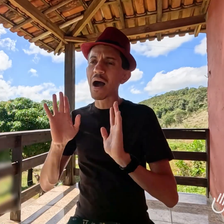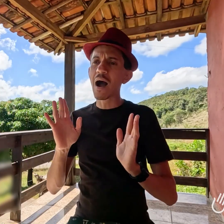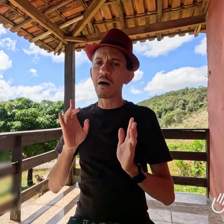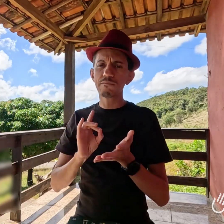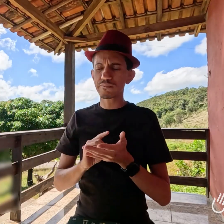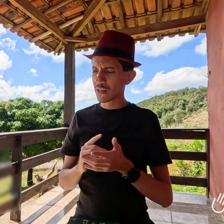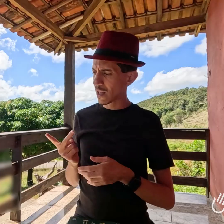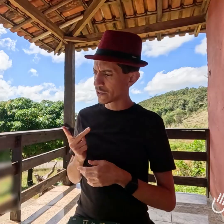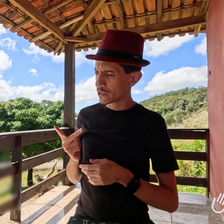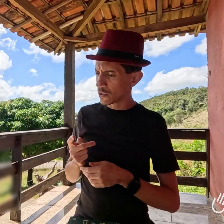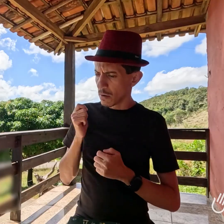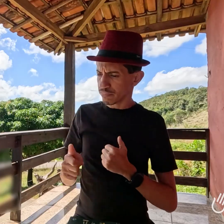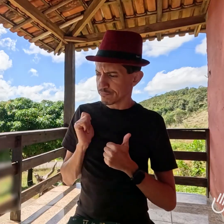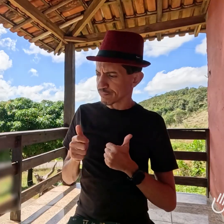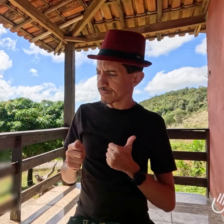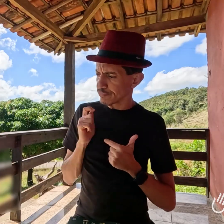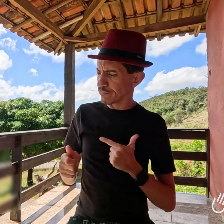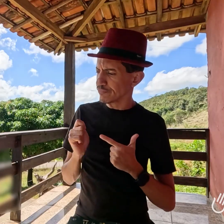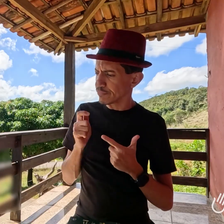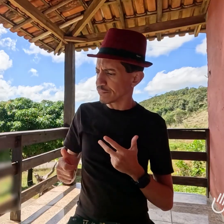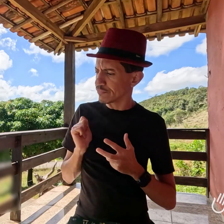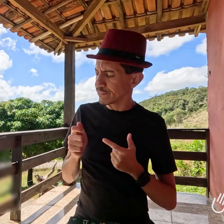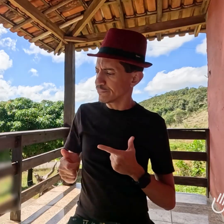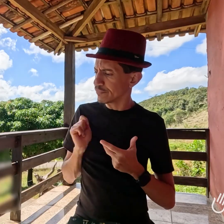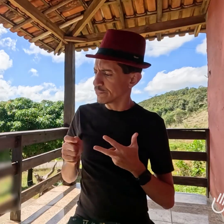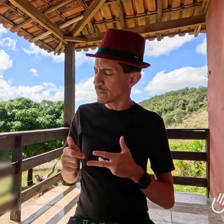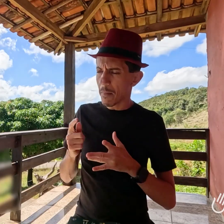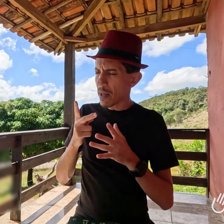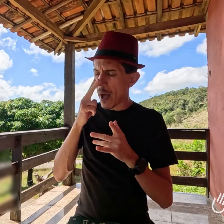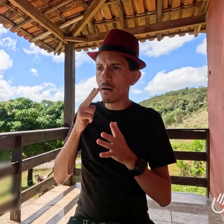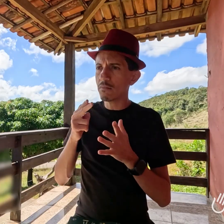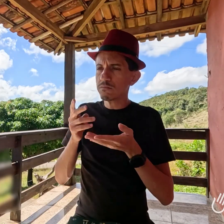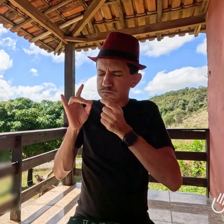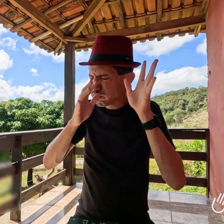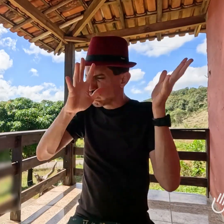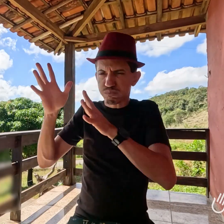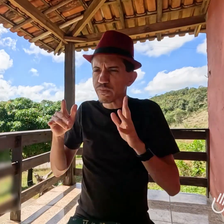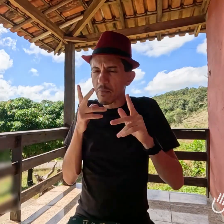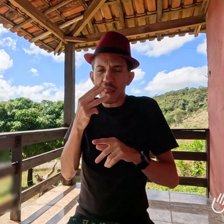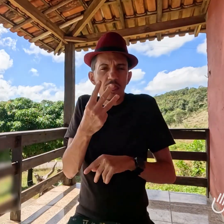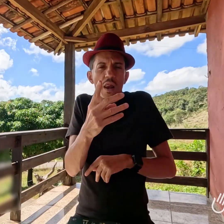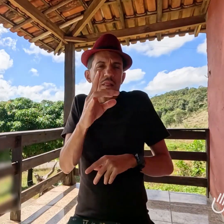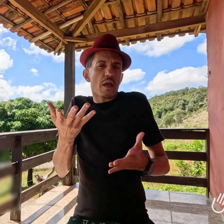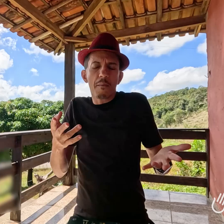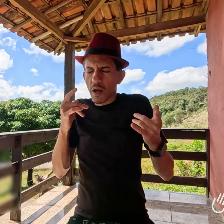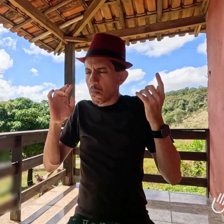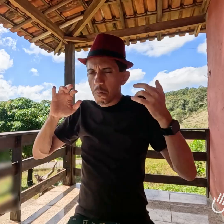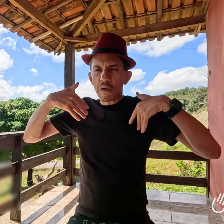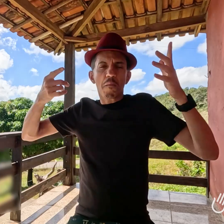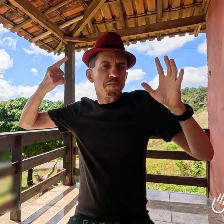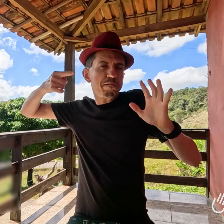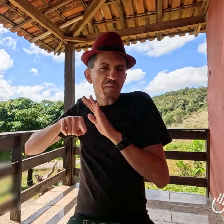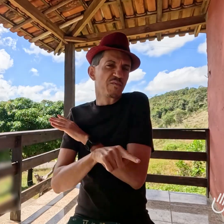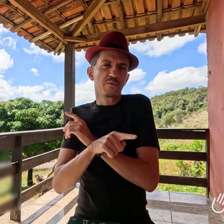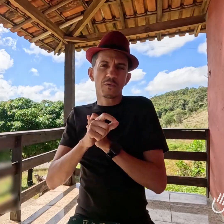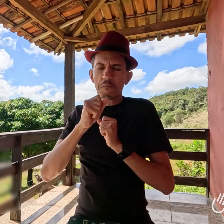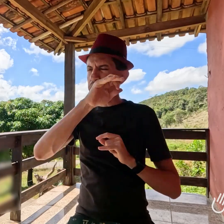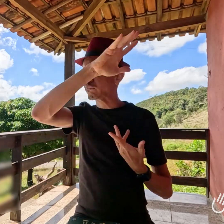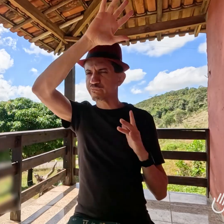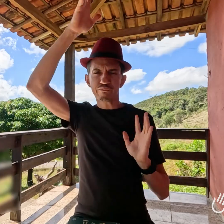gente morou, a gente percebeu que muitas pessoas, sim, já aprenderam a escrita de sinais, mas faltava algo. Agora, desde a primeira edição, eu